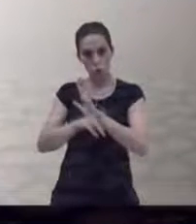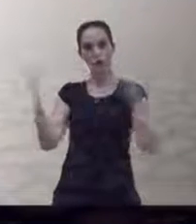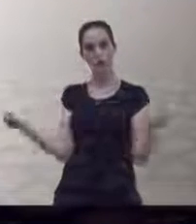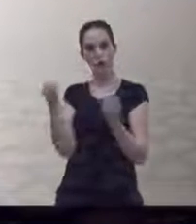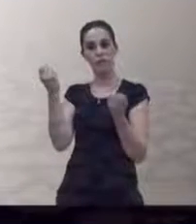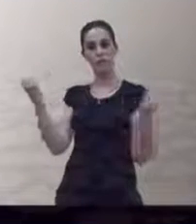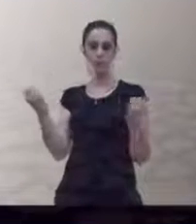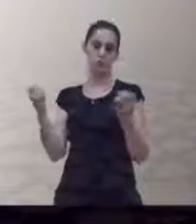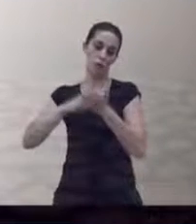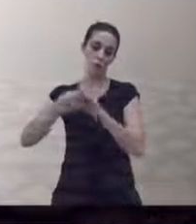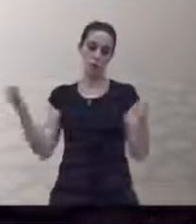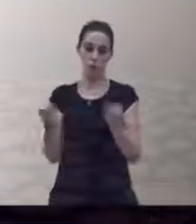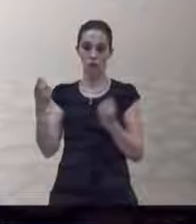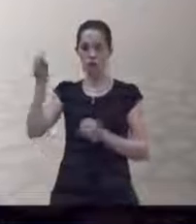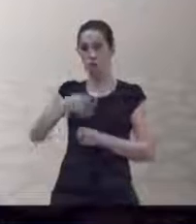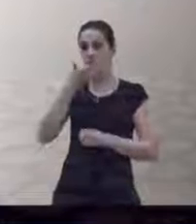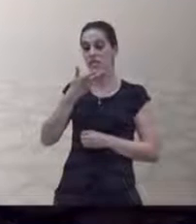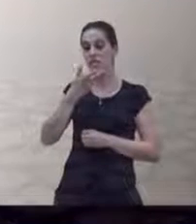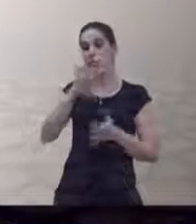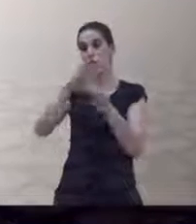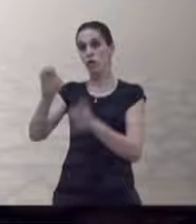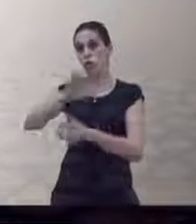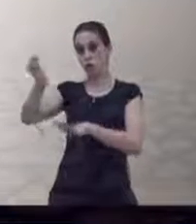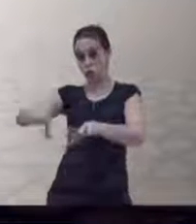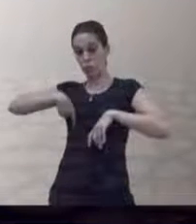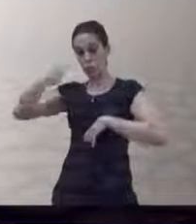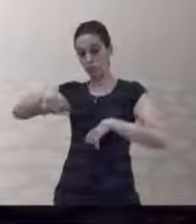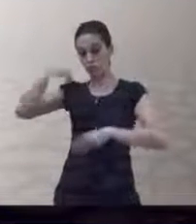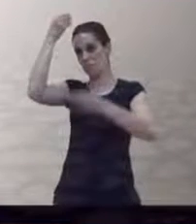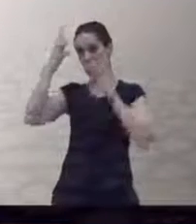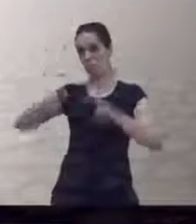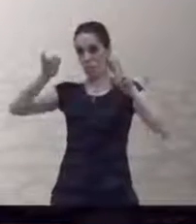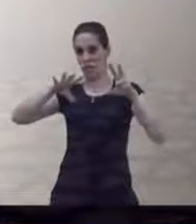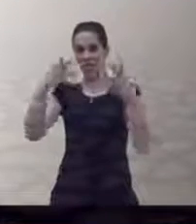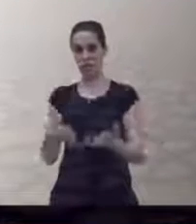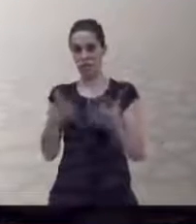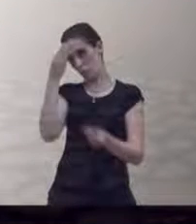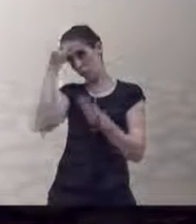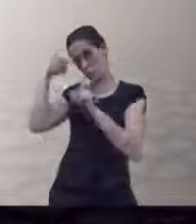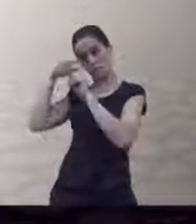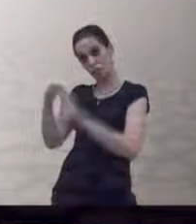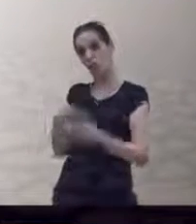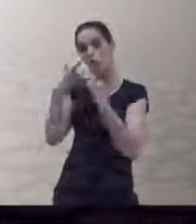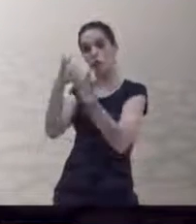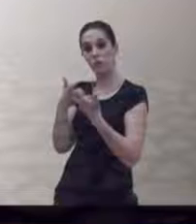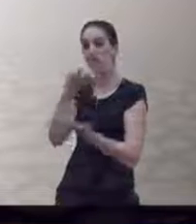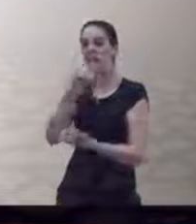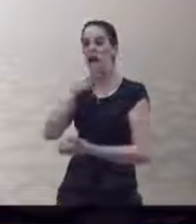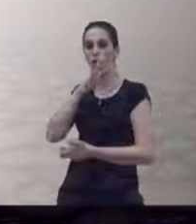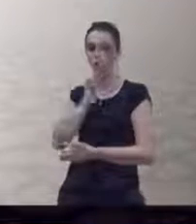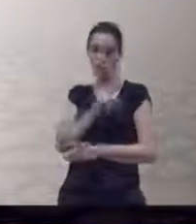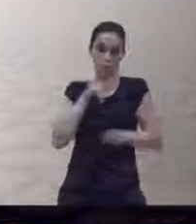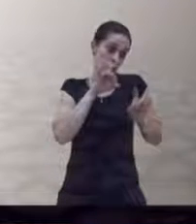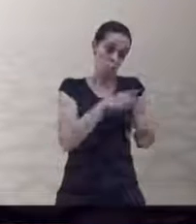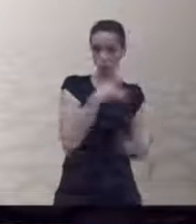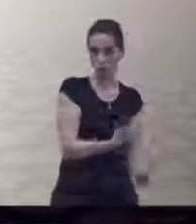protocolos, planes para la actuación. También cuando hemos presidido la Unión Europea hemos reflexionado sobre la sequía. Seguimos pensando en ella y combatiéndola